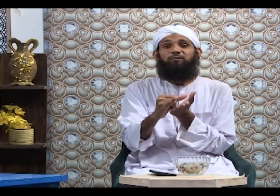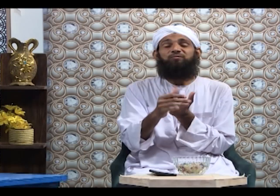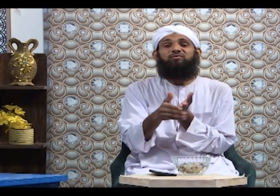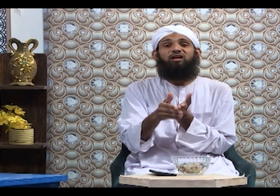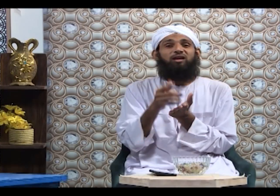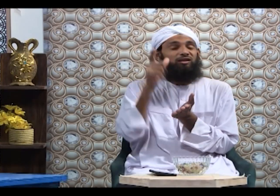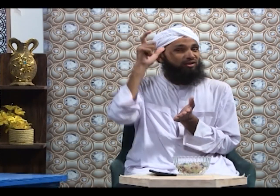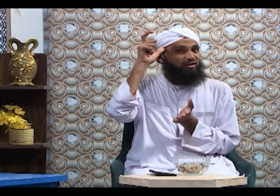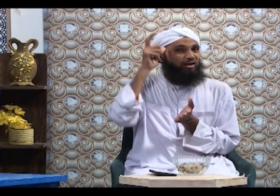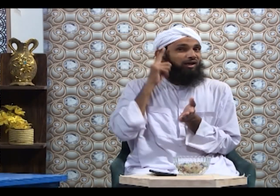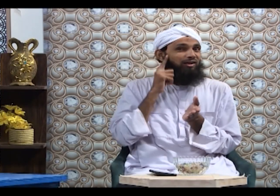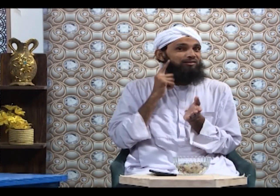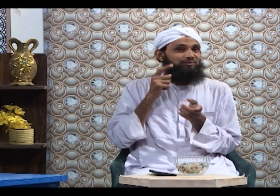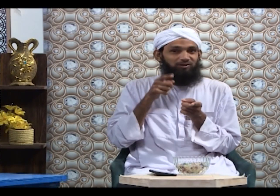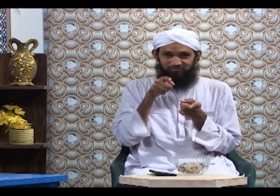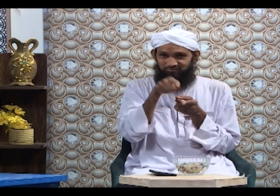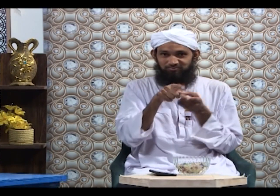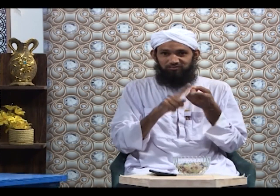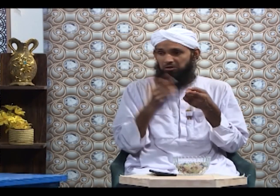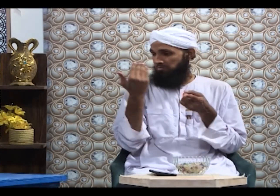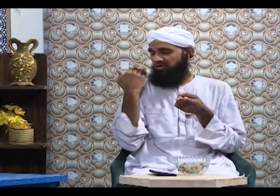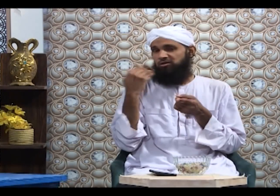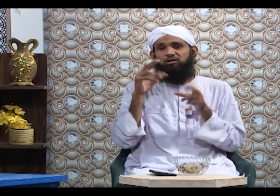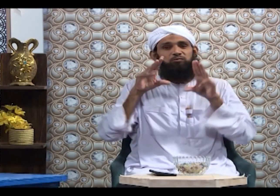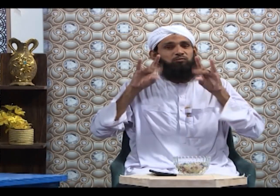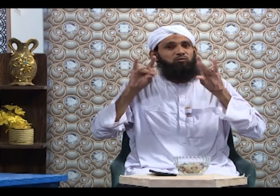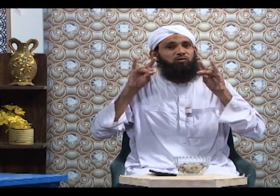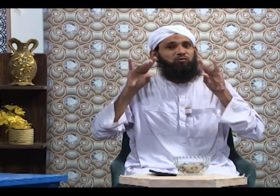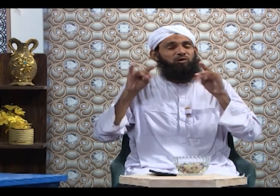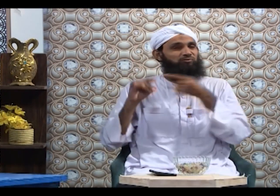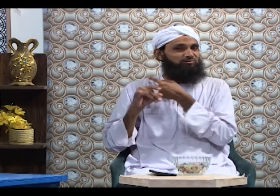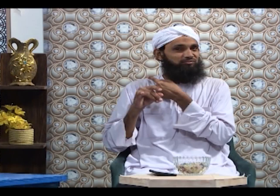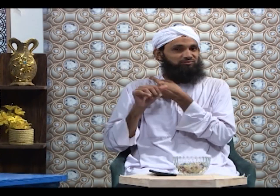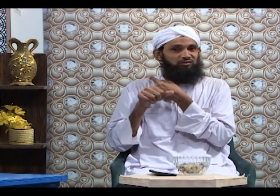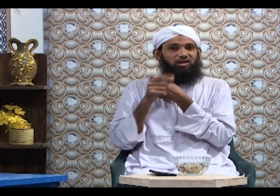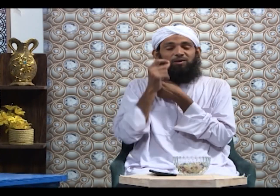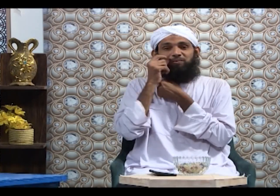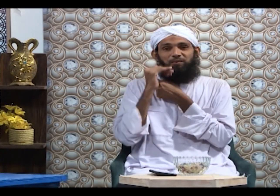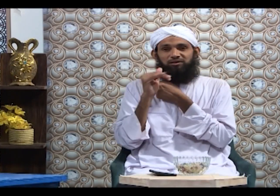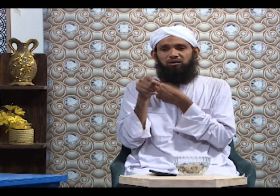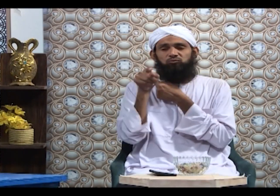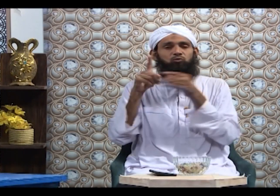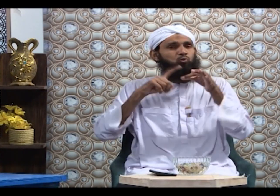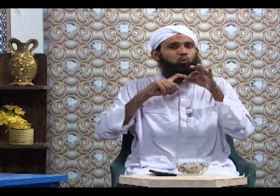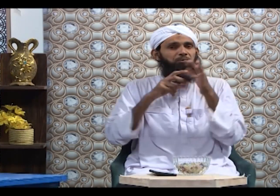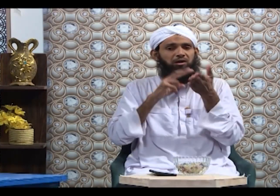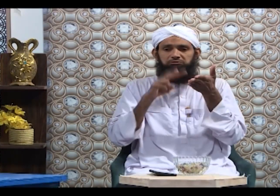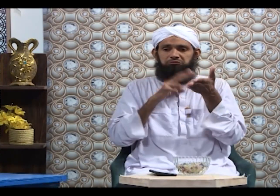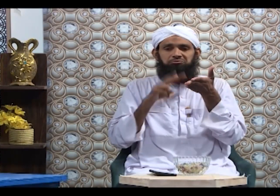ہوگا، قرآن اسے پڑھنا آتا نہیں، لہٰذا وہ کچھ گنگنا رہا ہوگا، ایسے میں تم اس کے سامنے آئے ہوں گے، اس